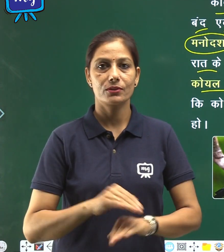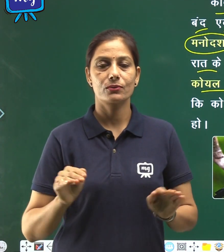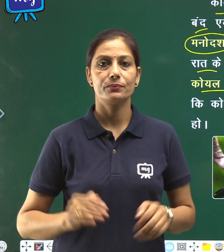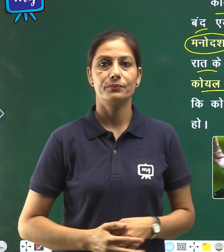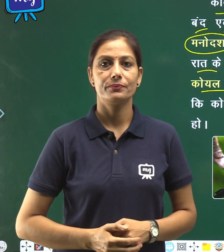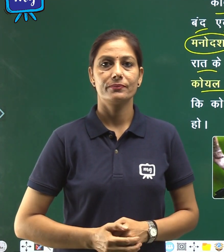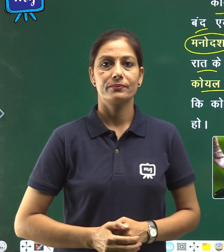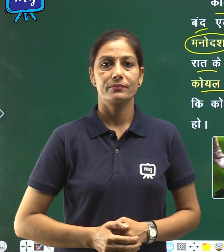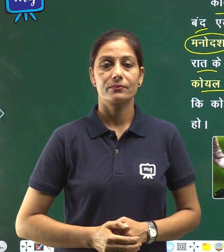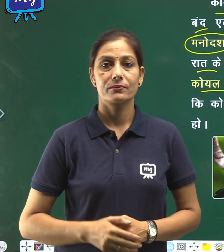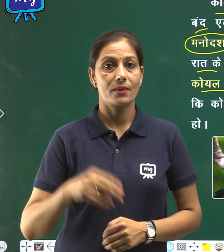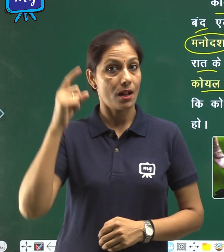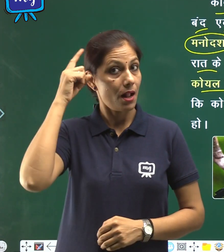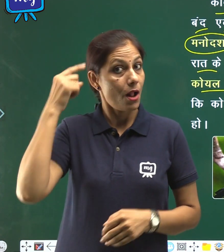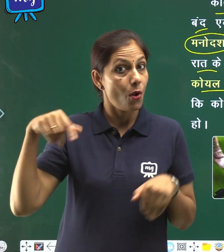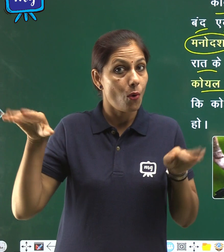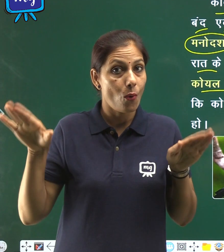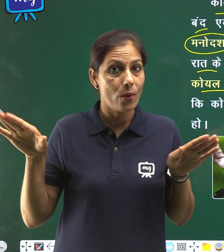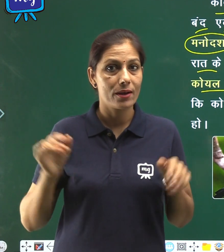बच्चों, कोयल